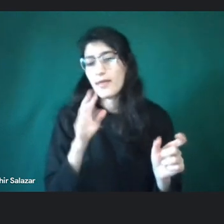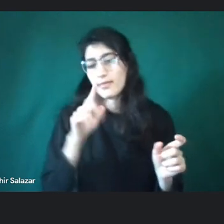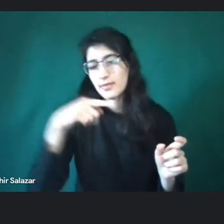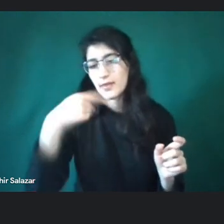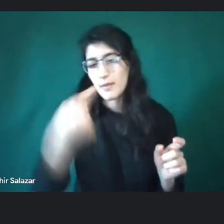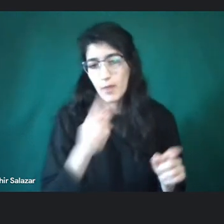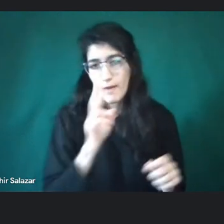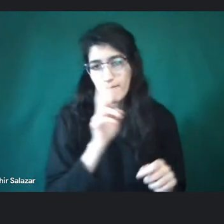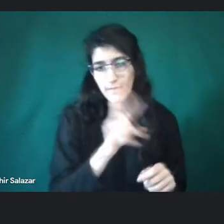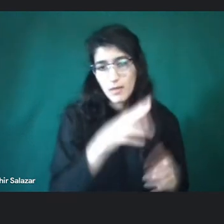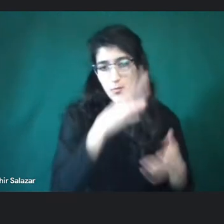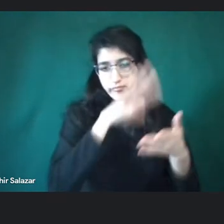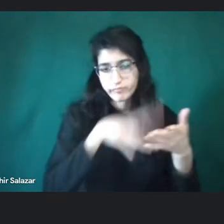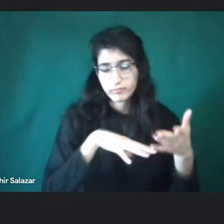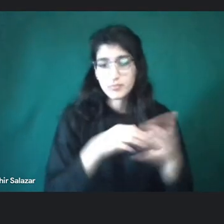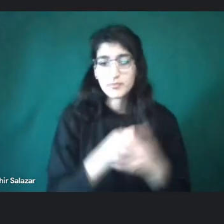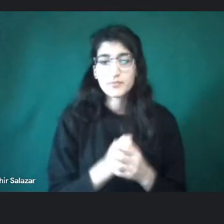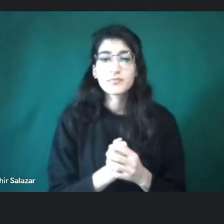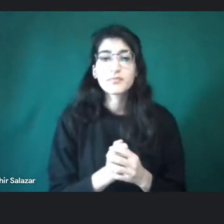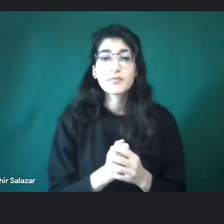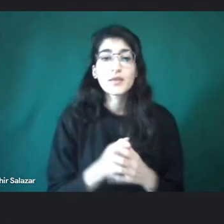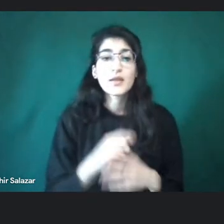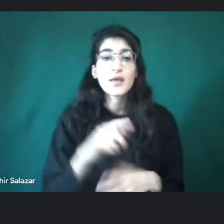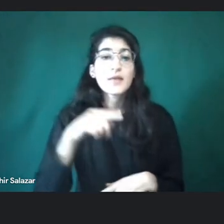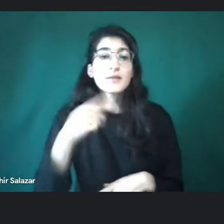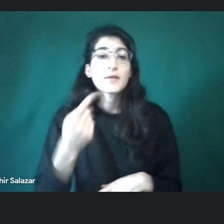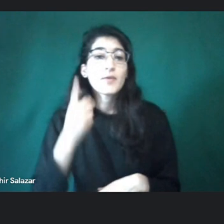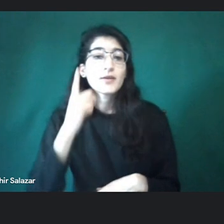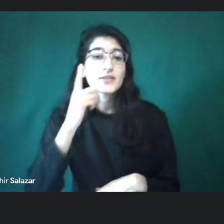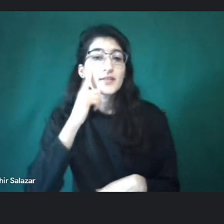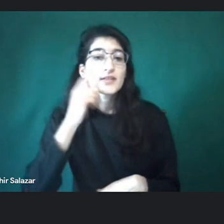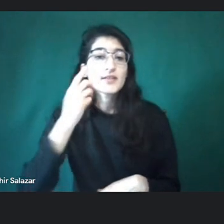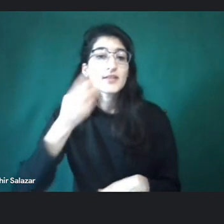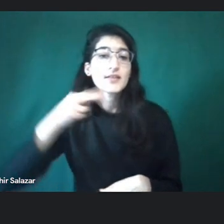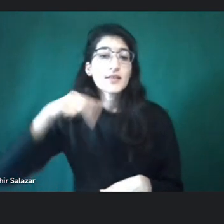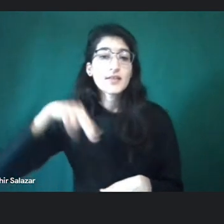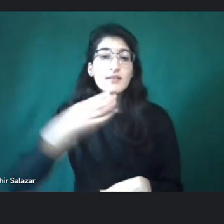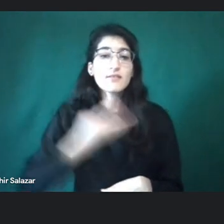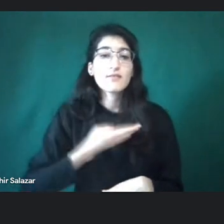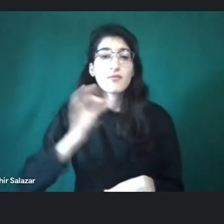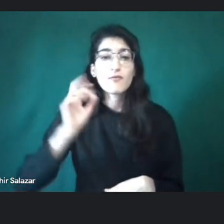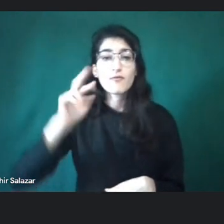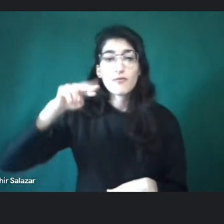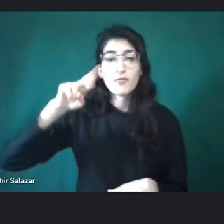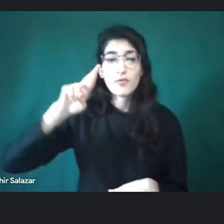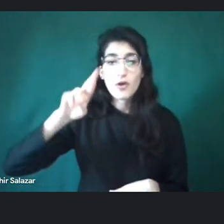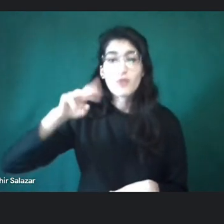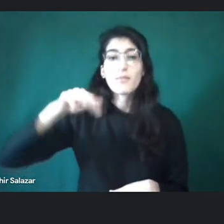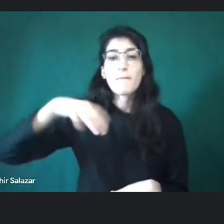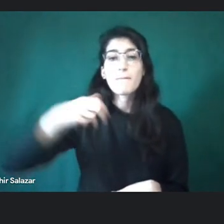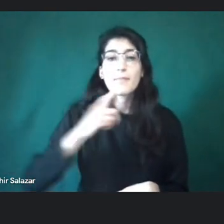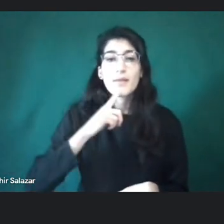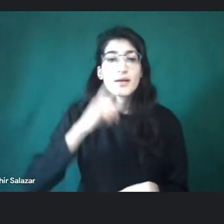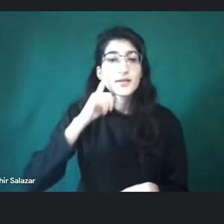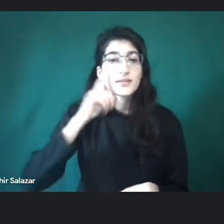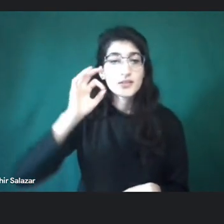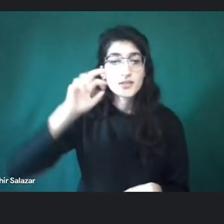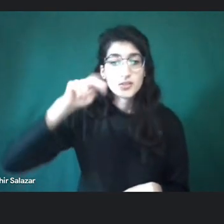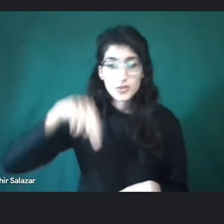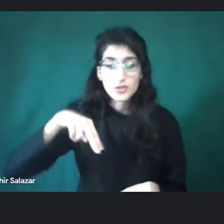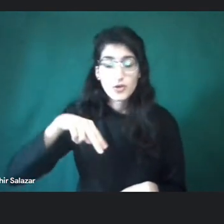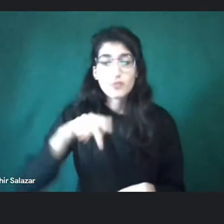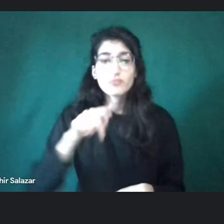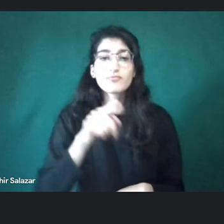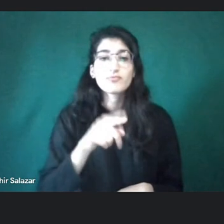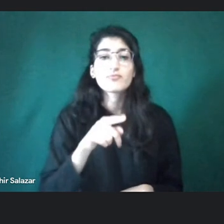Alongside, esto quiere decir junto, ¿sí? Junto con, este